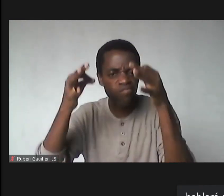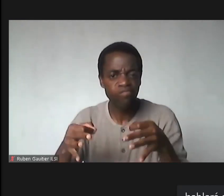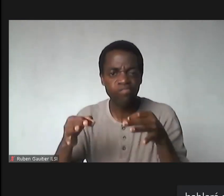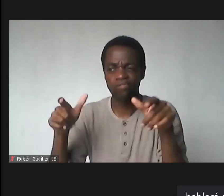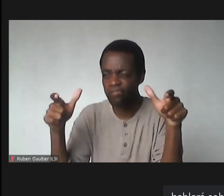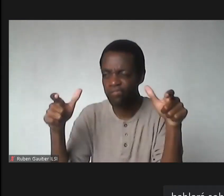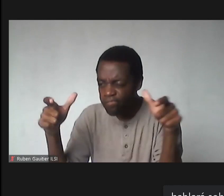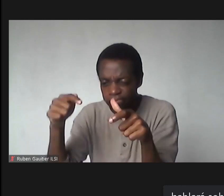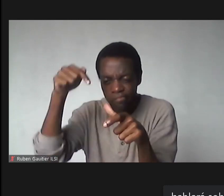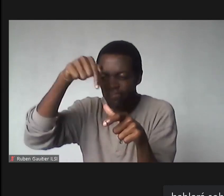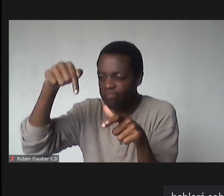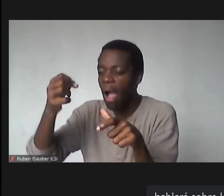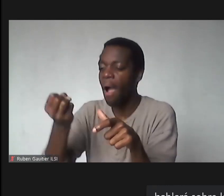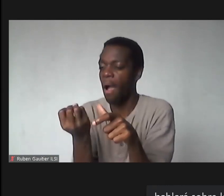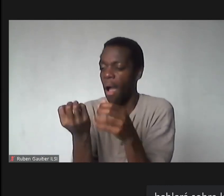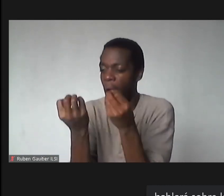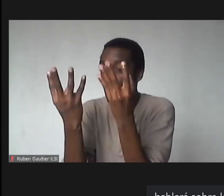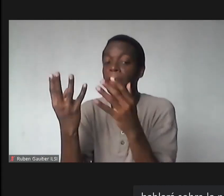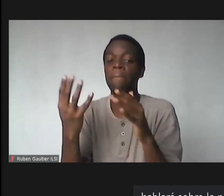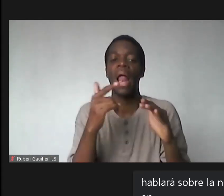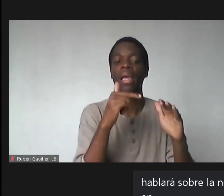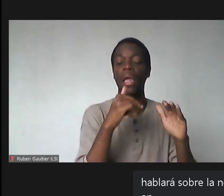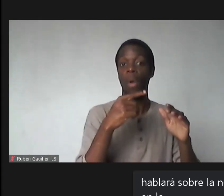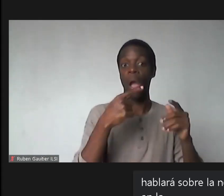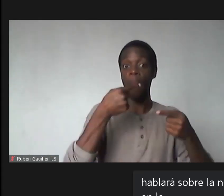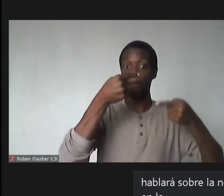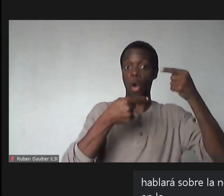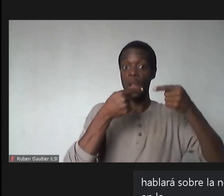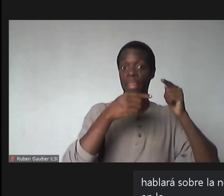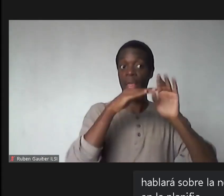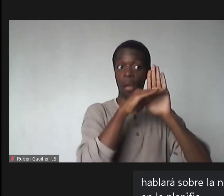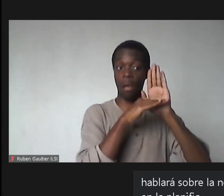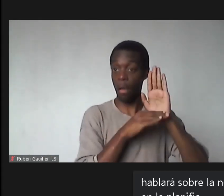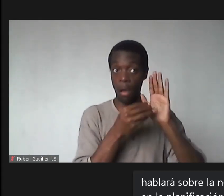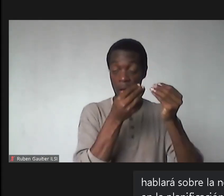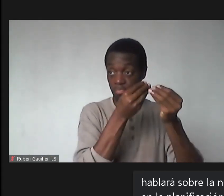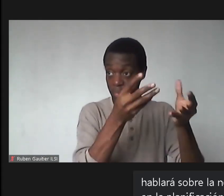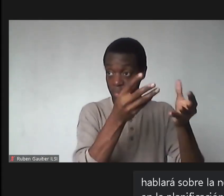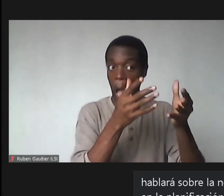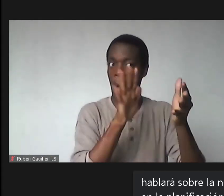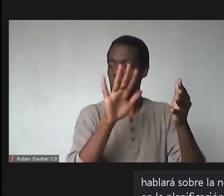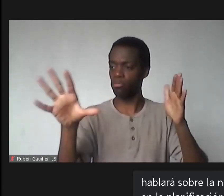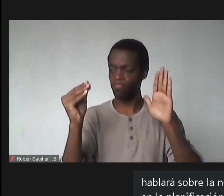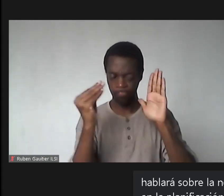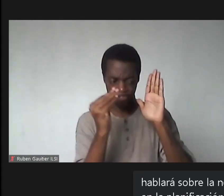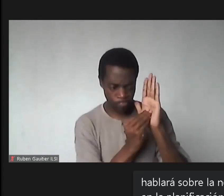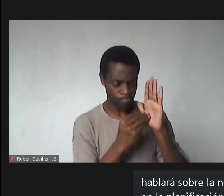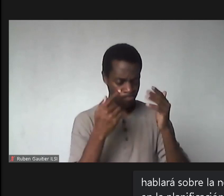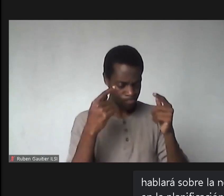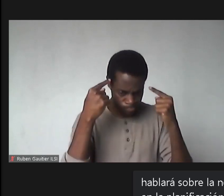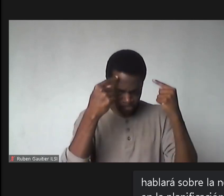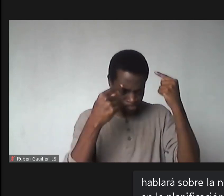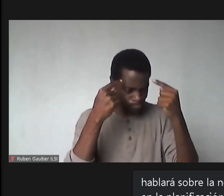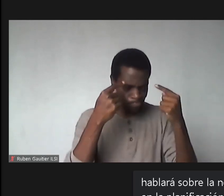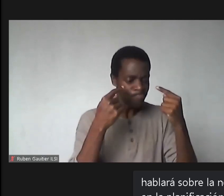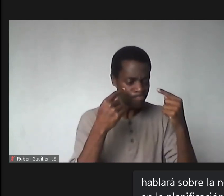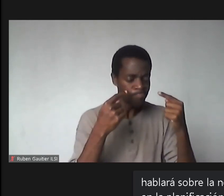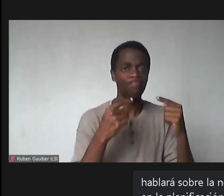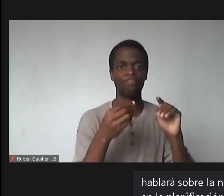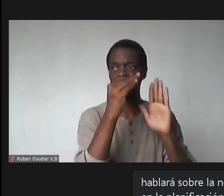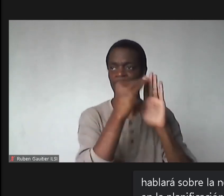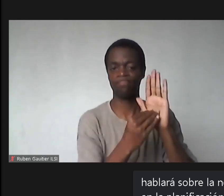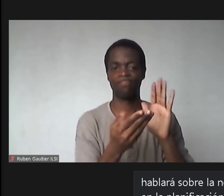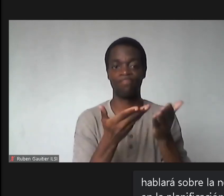políticas públicas. Bienvenida, Juliana. El micrófono es tuyo. Hola, gracias. ¿Estás